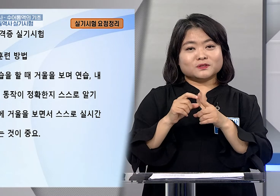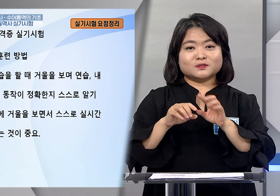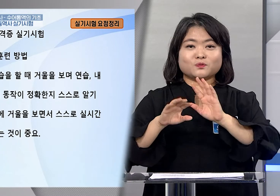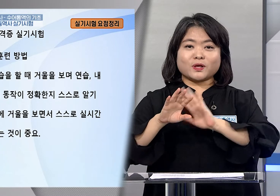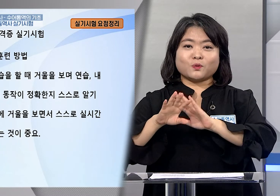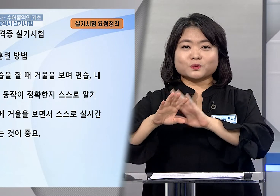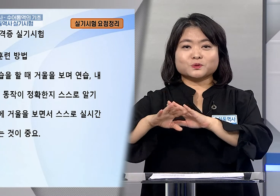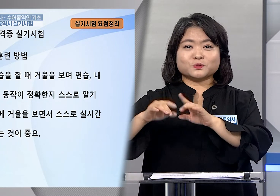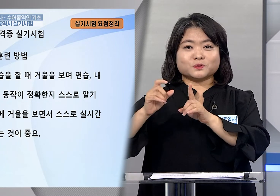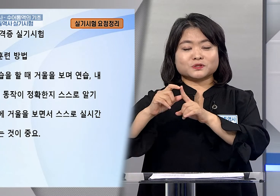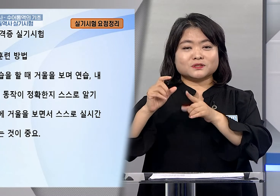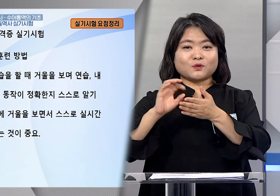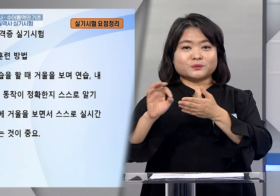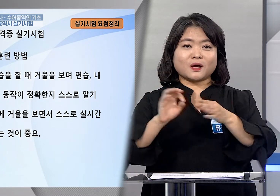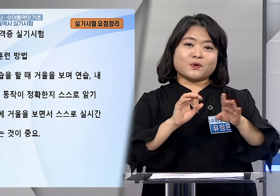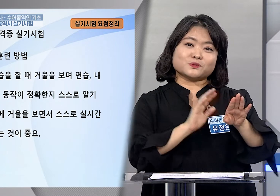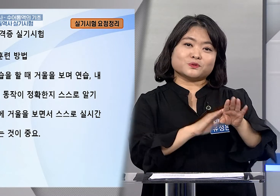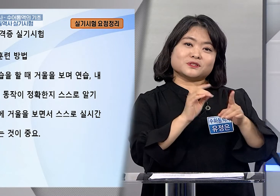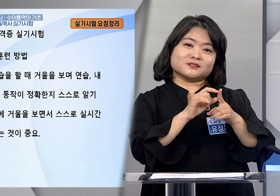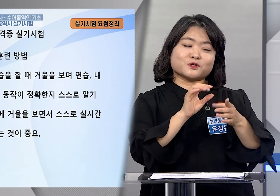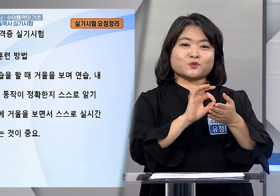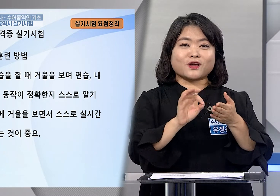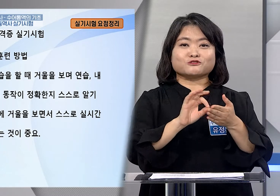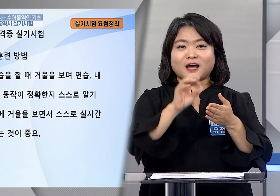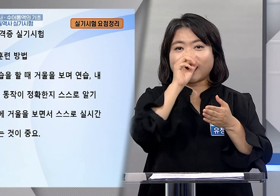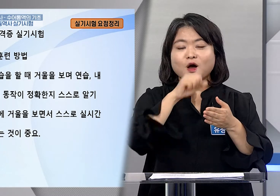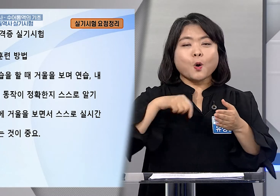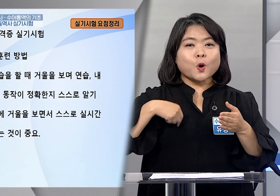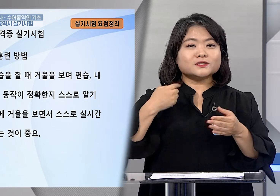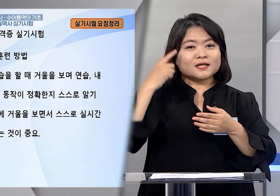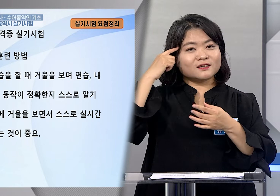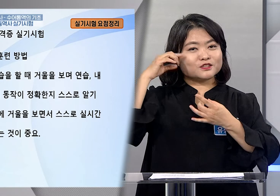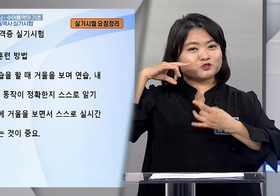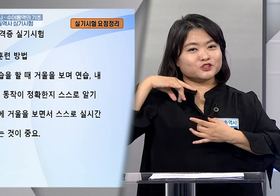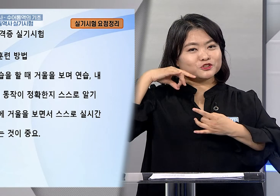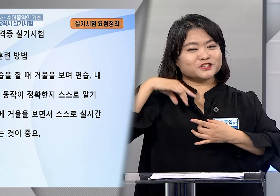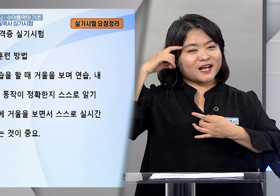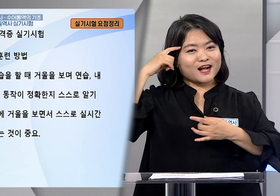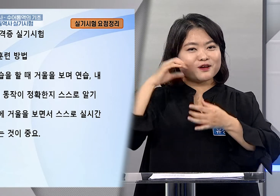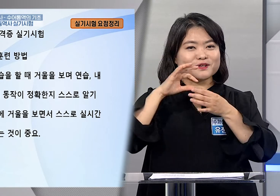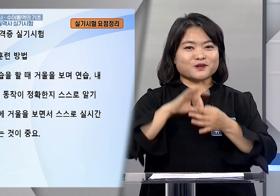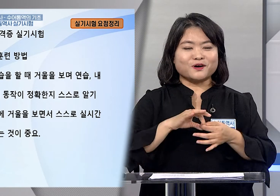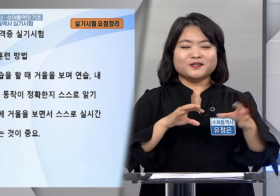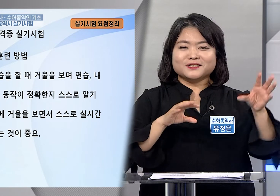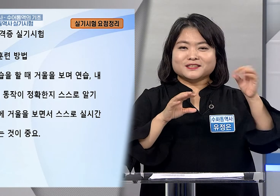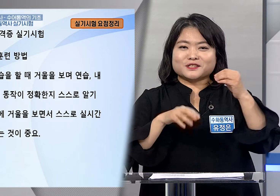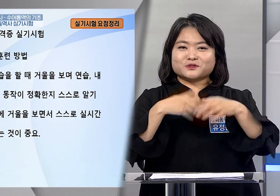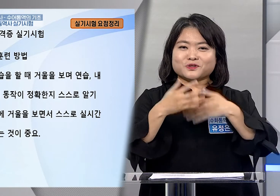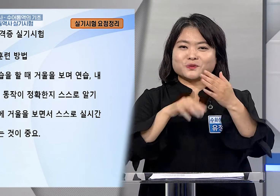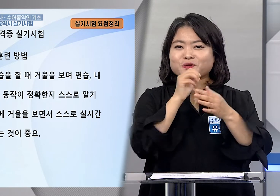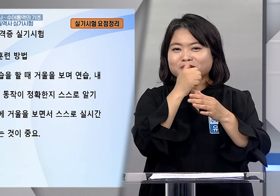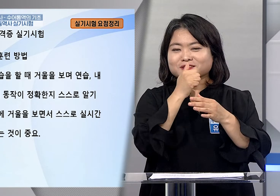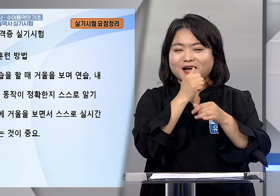단어는 오른손으로 쓰는 것보다 왼손으로 쓰는 게 좋겠구나. 혼자서 중얼중얼 생각하면서 이제 수화 통역을